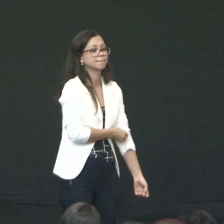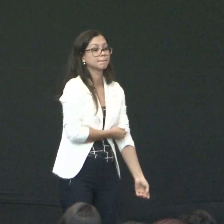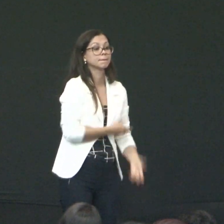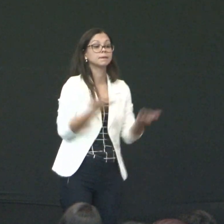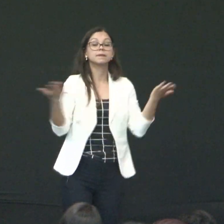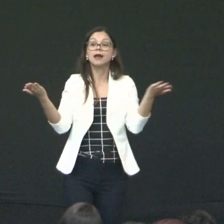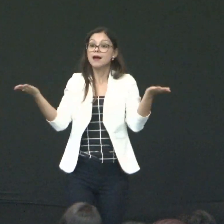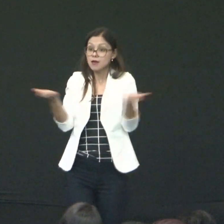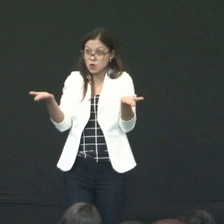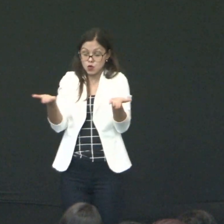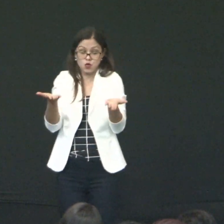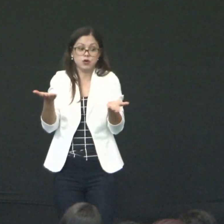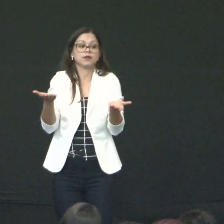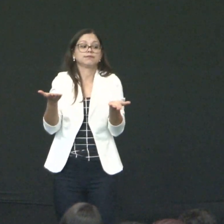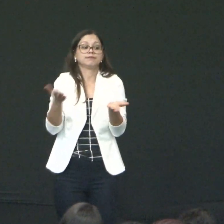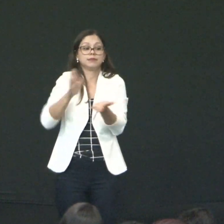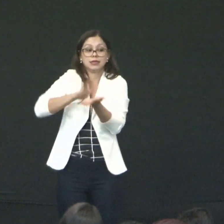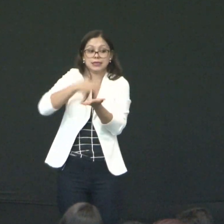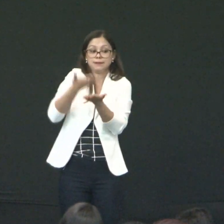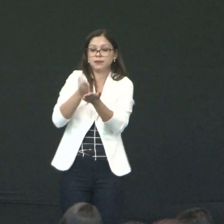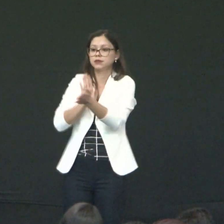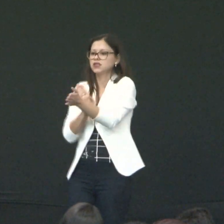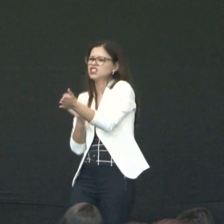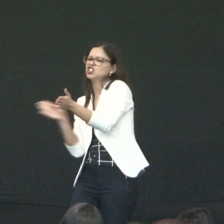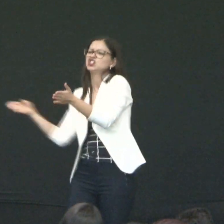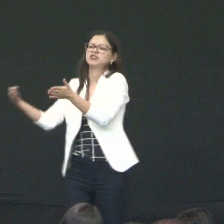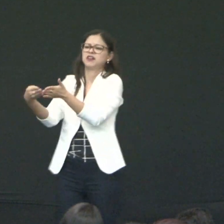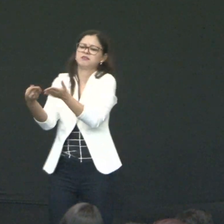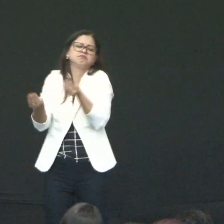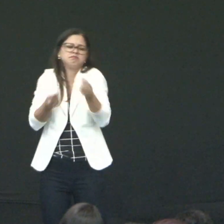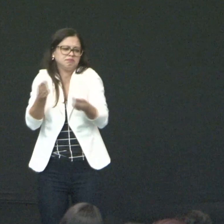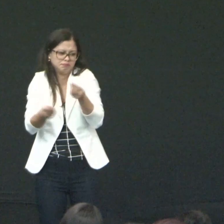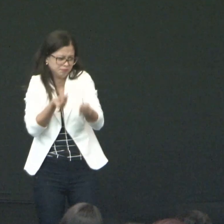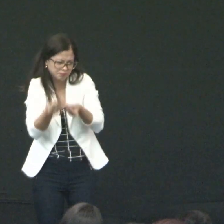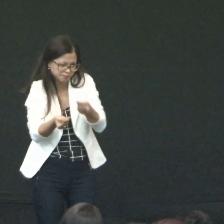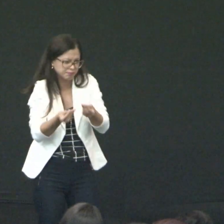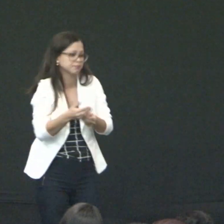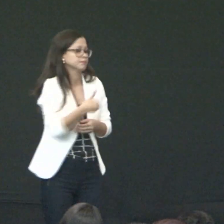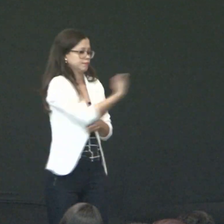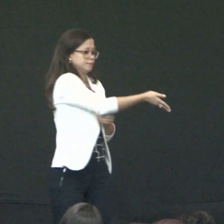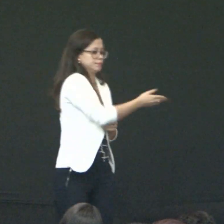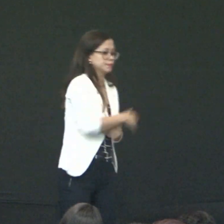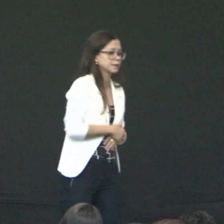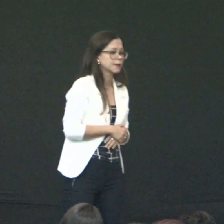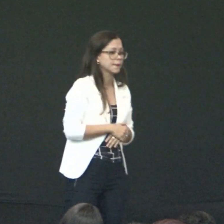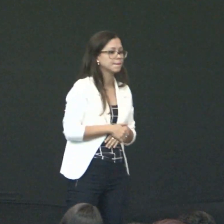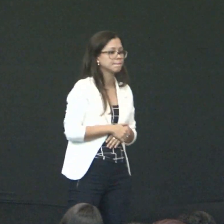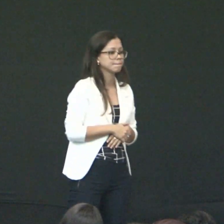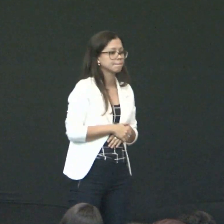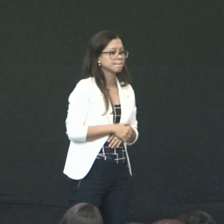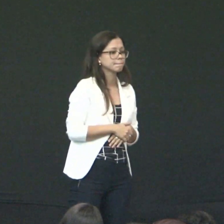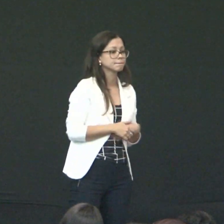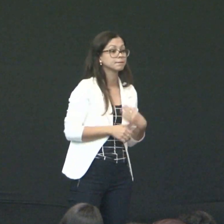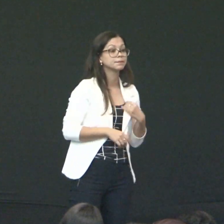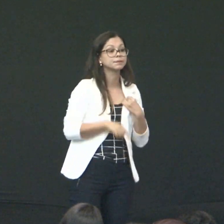fazer a interpretação, com auxílio de recursos, mas ele olha diretamente. O outro tipo vai ser a interpretação indireta,